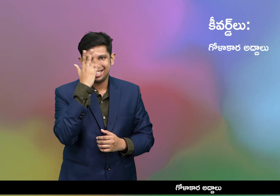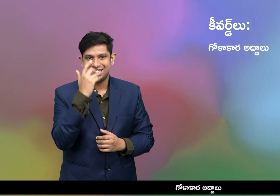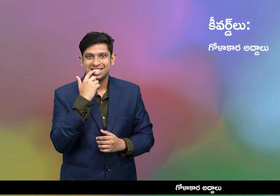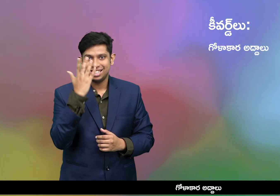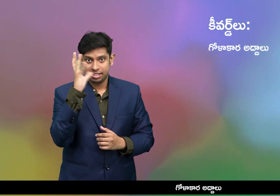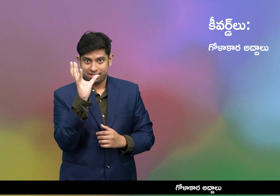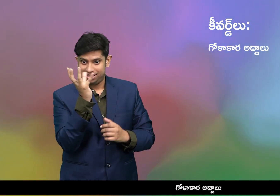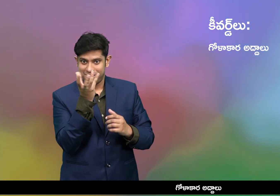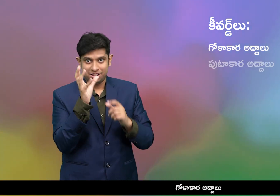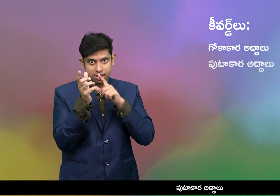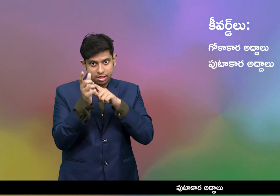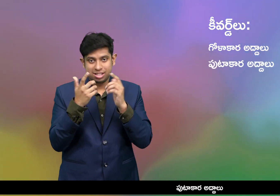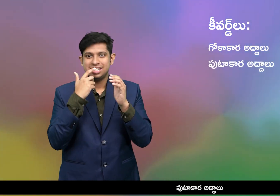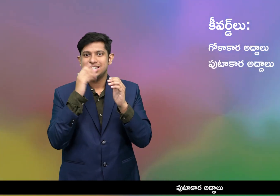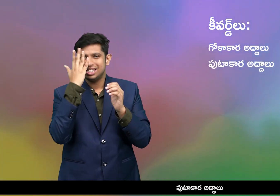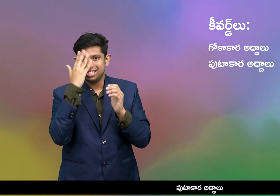గోళాకార అద్దాలు, పుటాకార అద్దాలు,